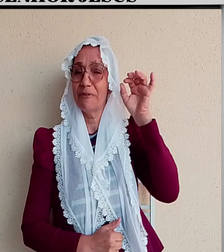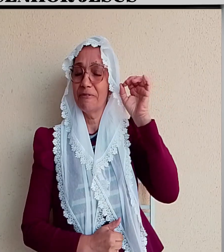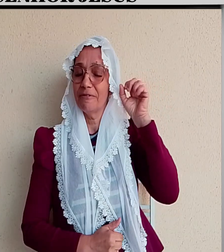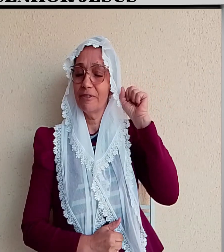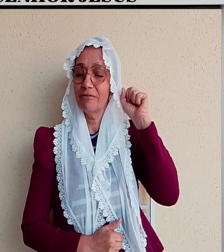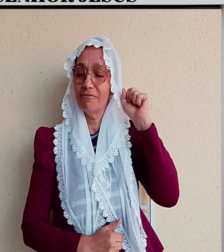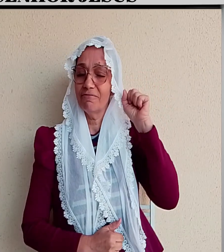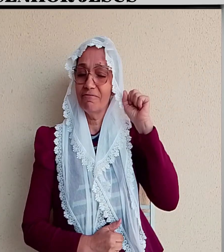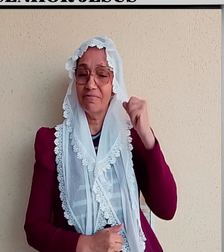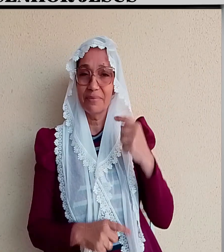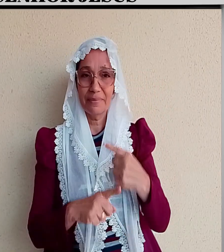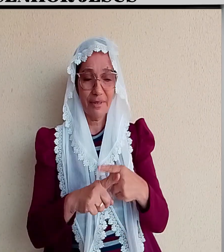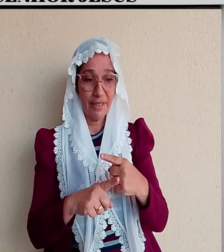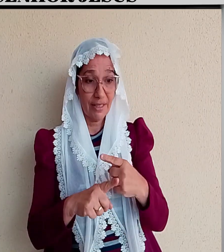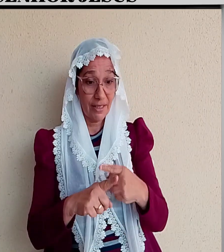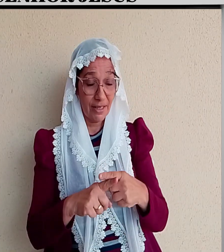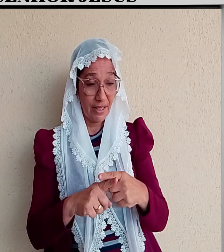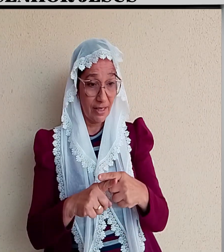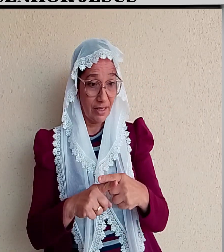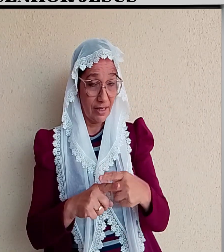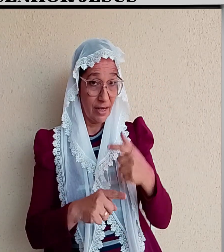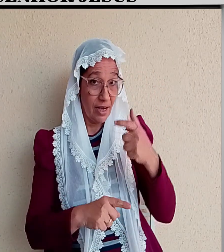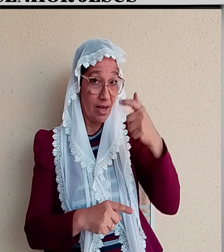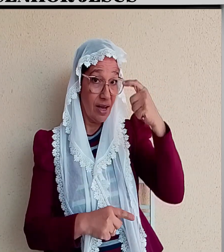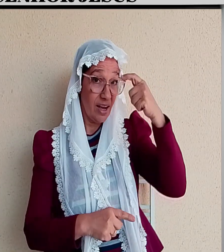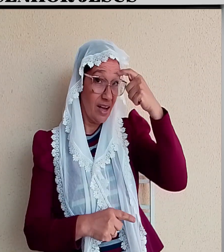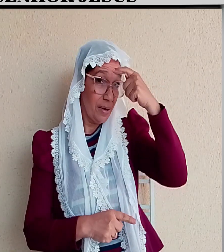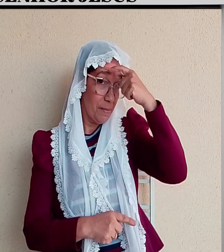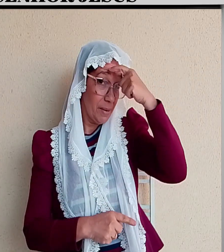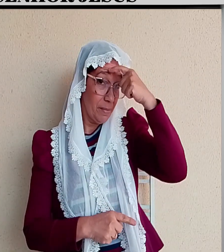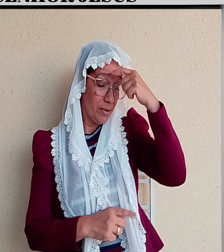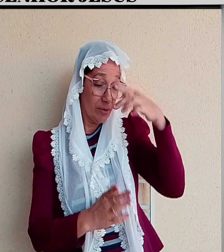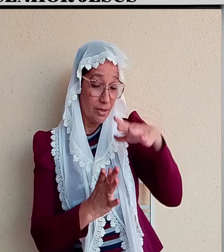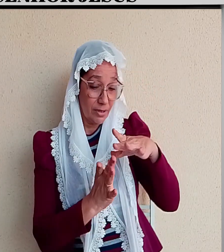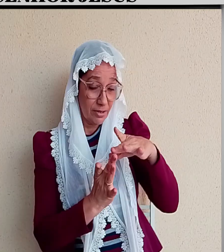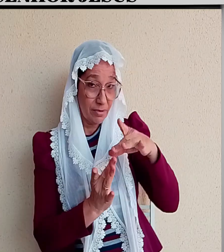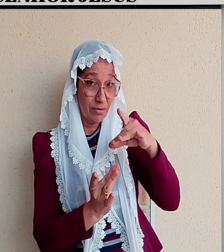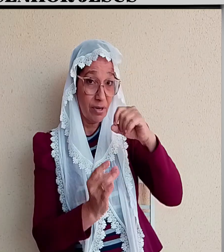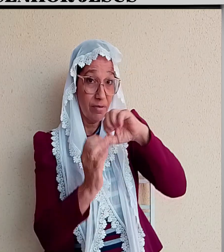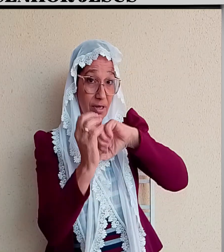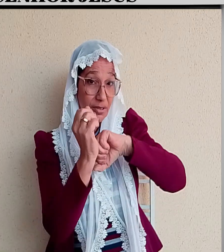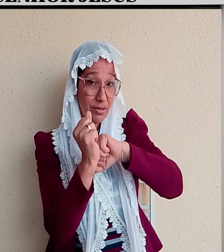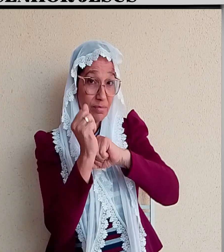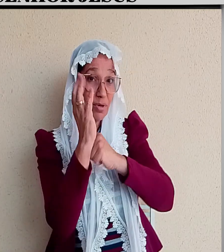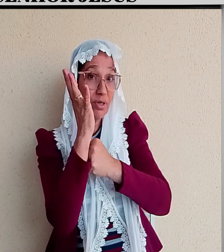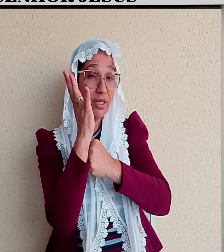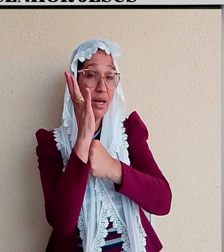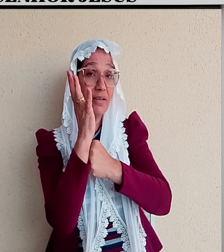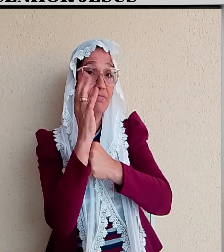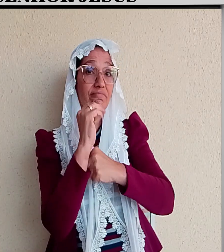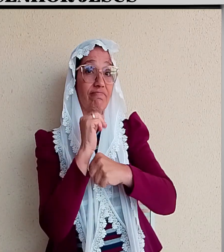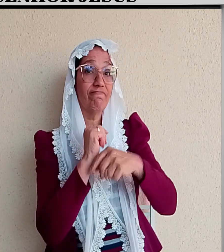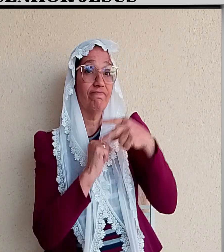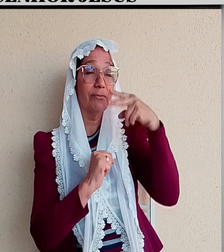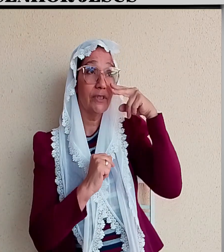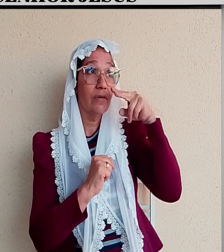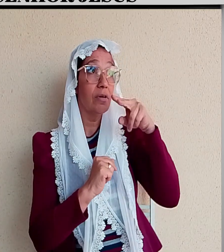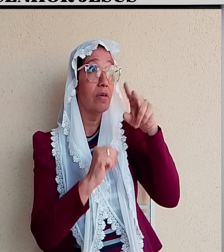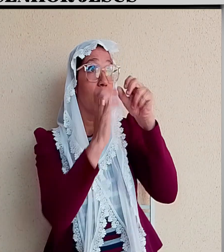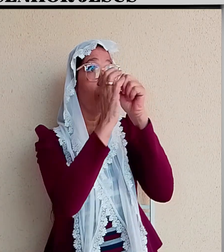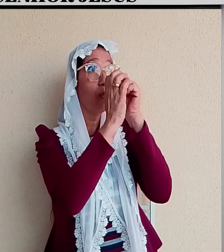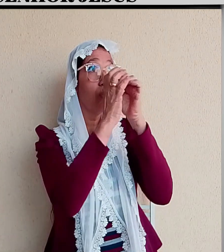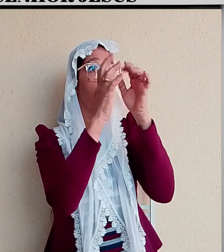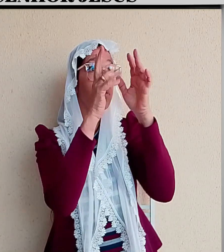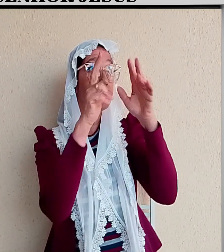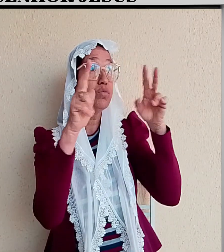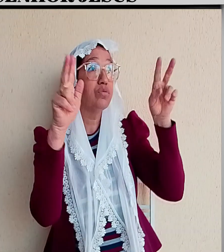ligarei a tua memória espiritual 100%, aleluia, e te direi, aleluia, o teu nome, aleluia, é